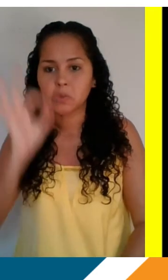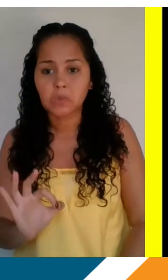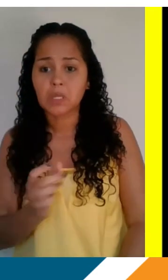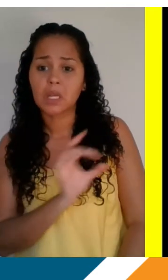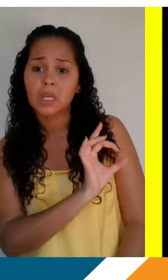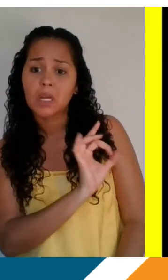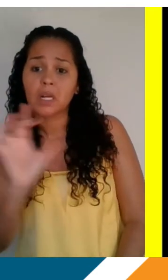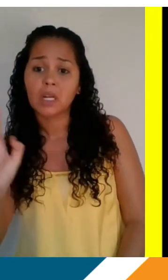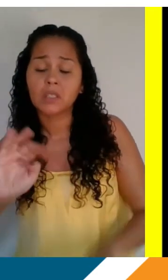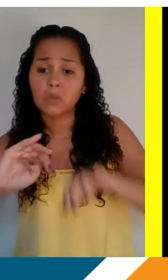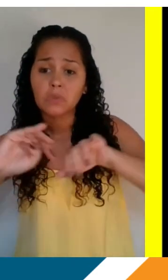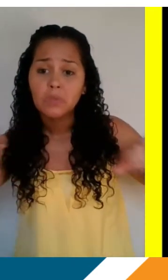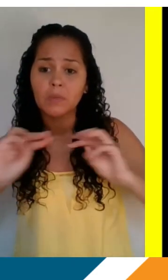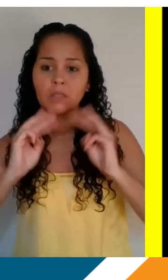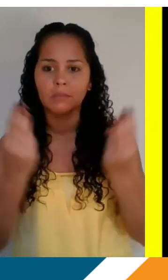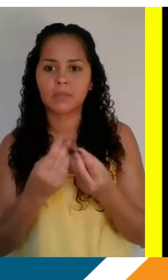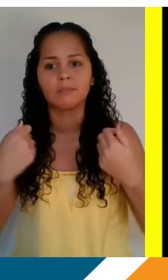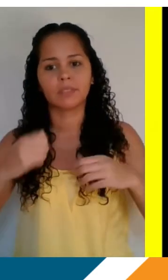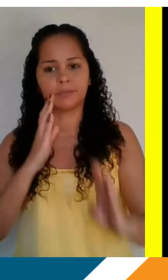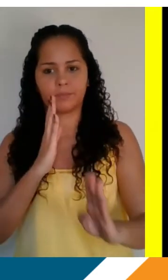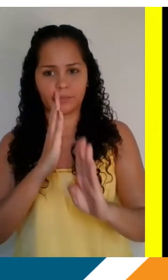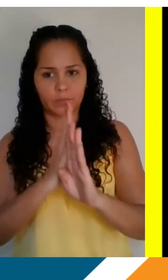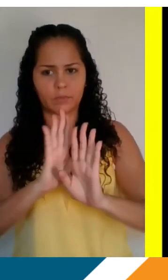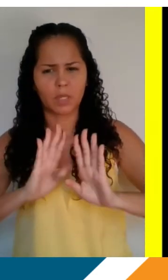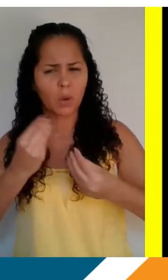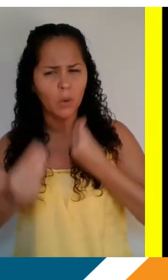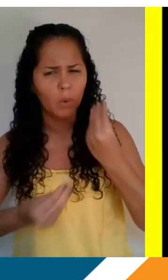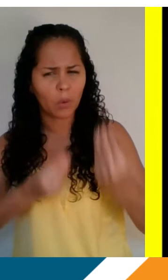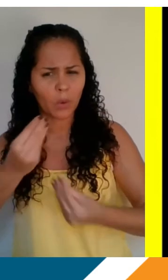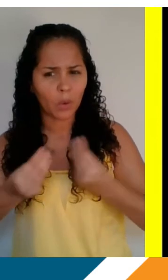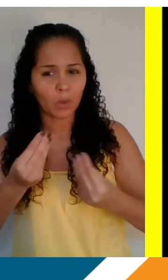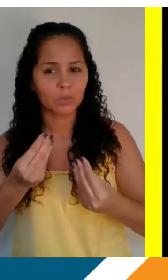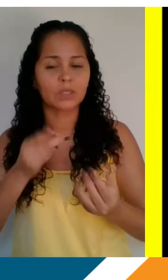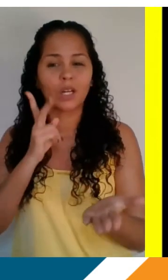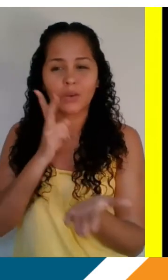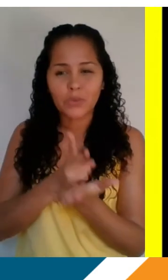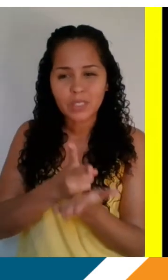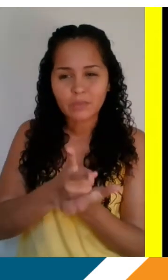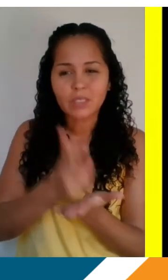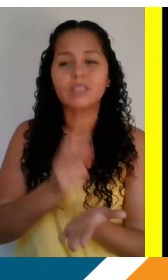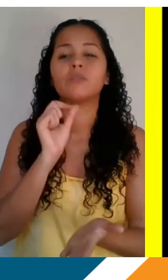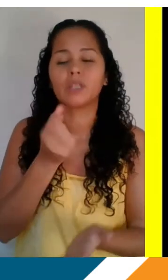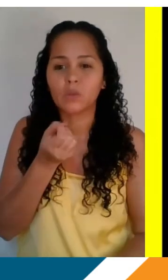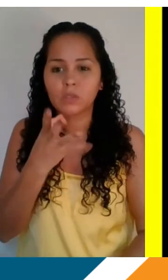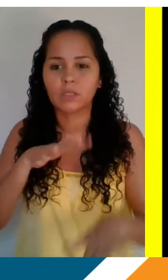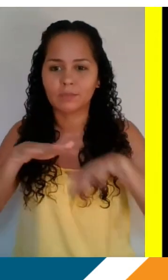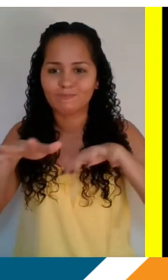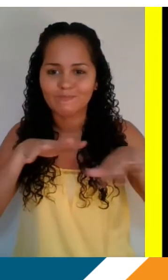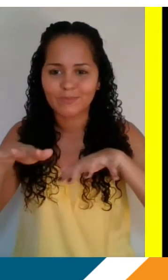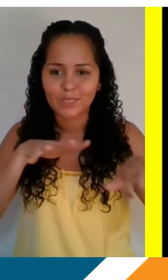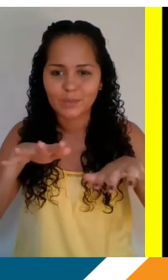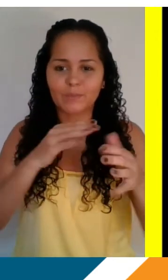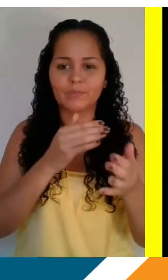massa de cada um deles separado. Vou descobrir. Como que eu vou descobrir? Conservação da quantidade de movimento. Quantidade